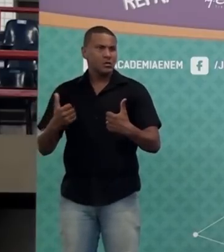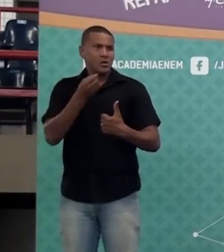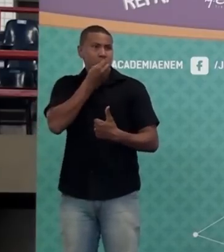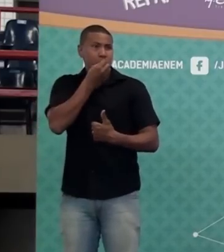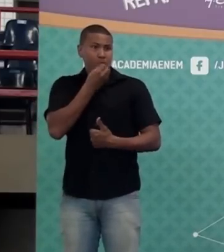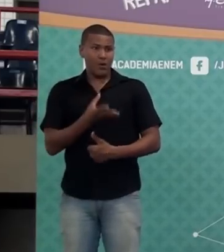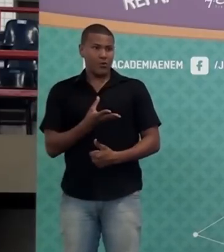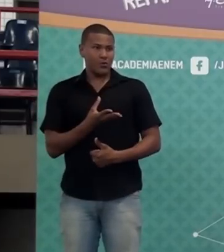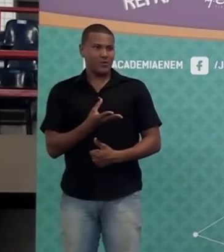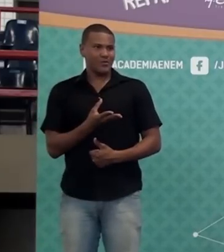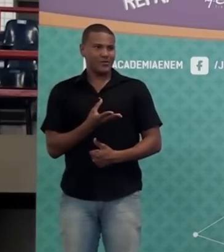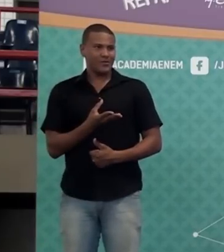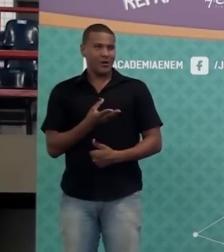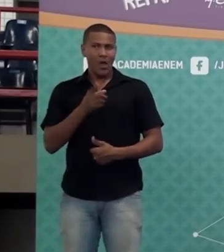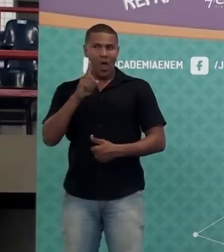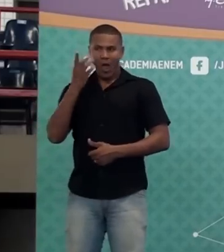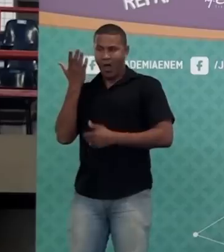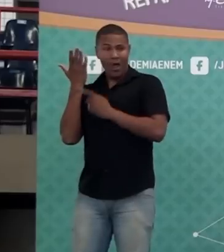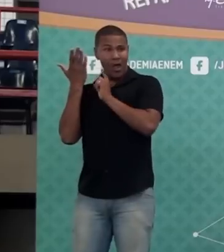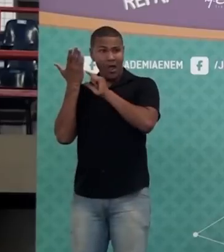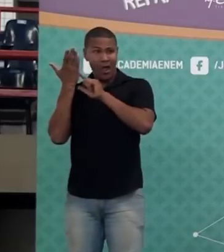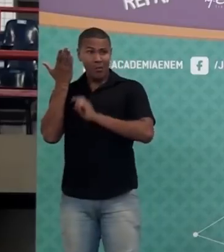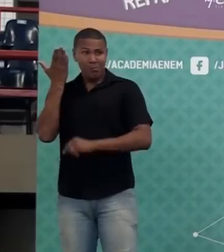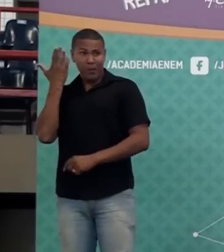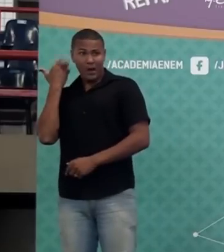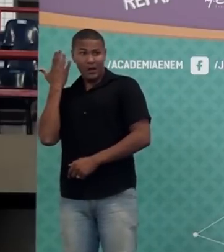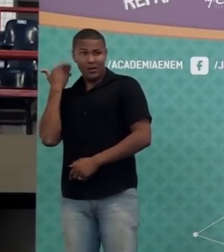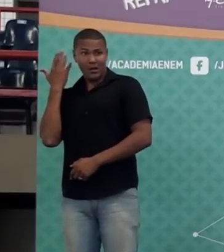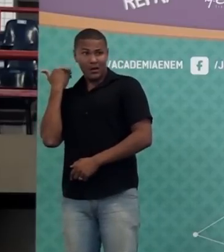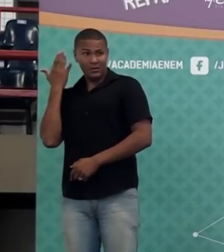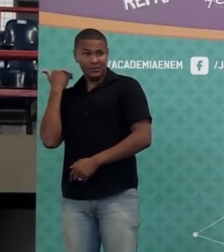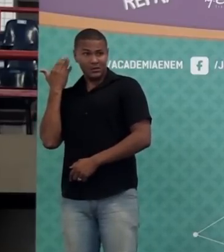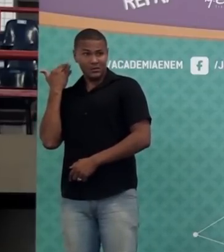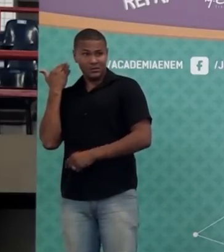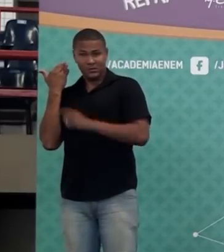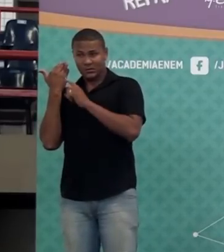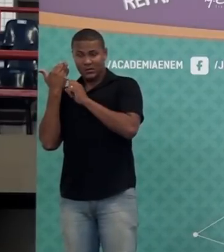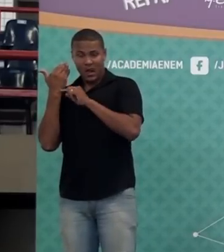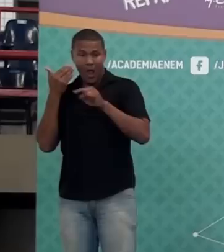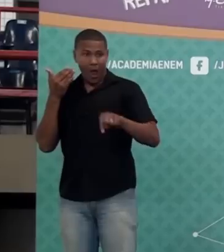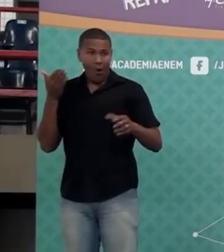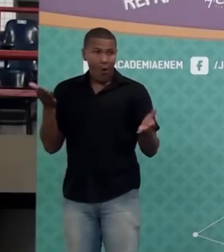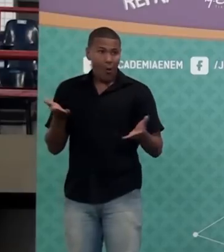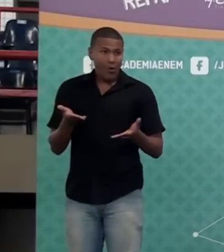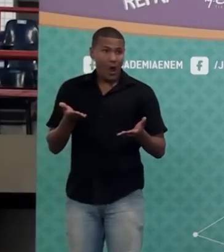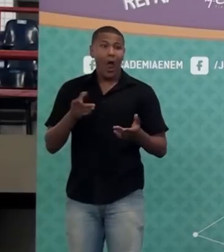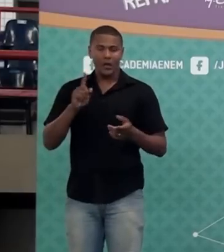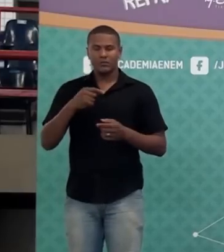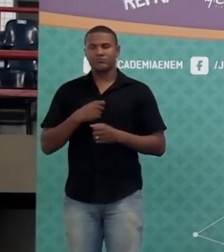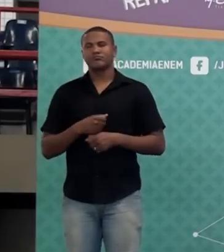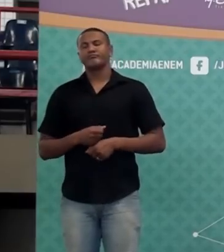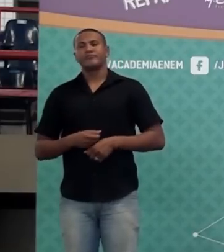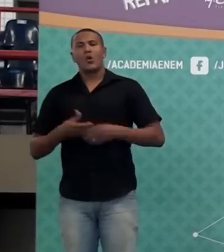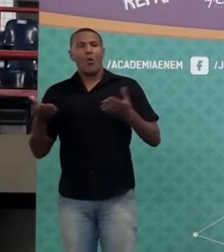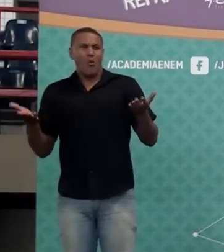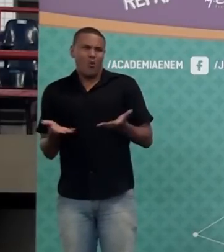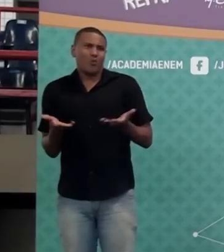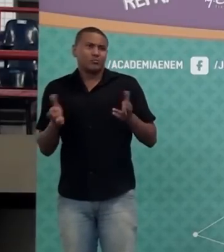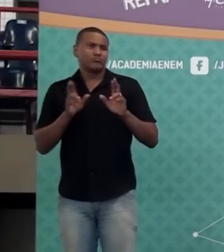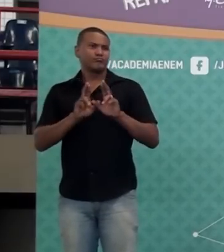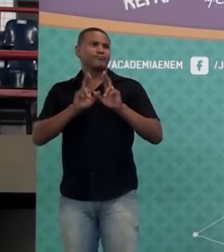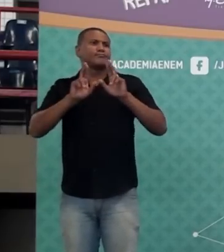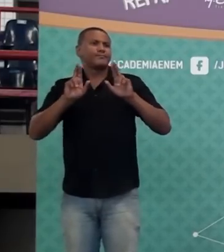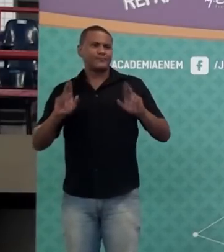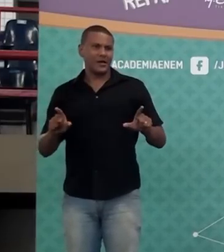nossa nação. Aí você põe o ponto e diz: diferente dos dias atuais, a educação brasileira passa